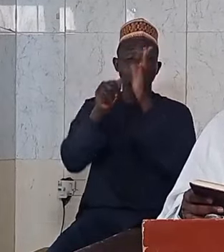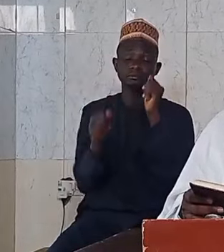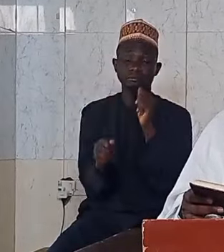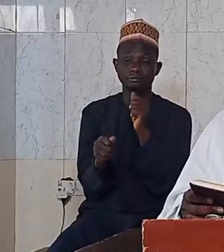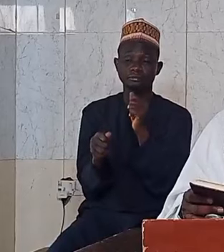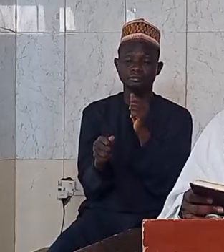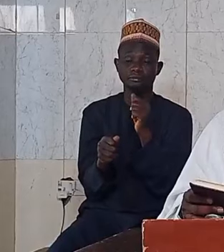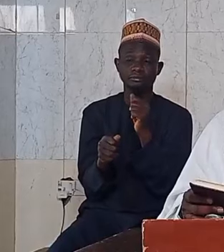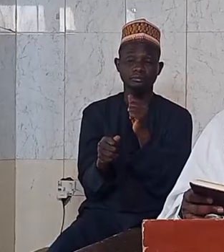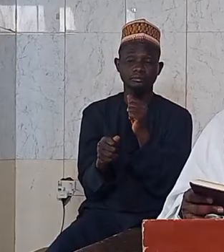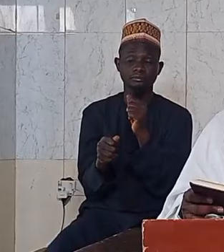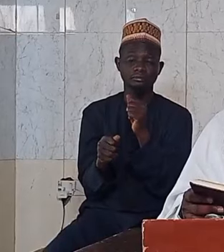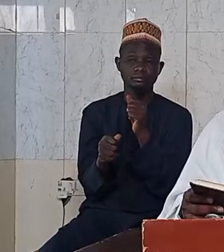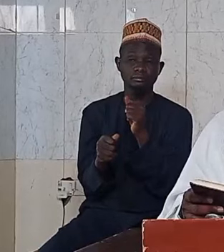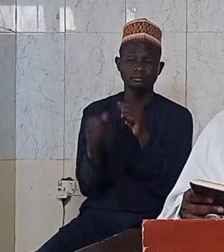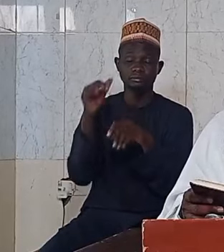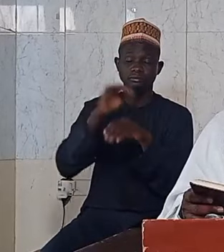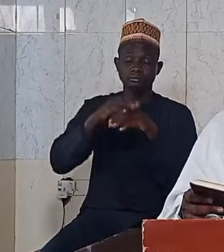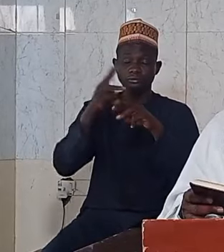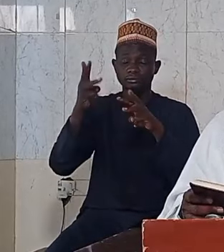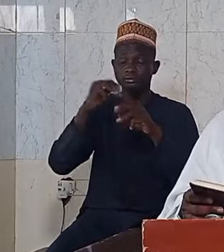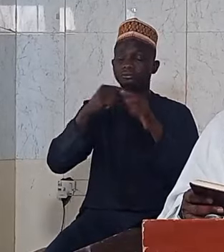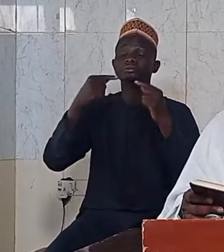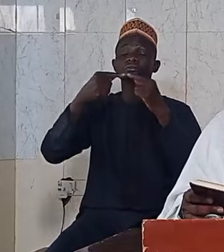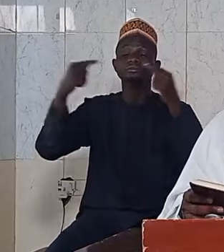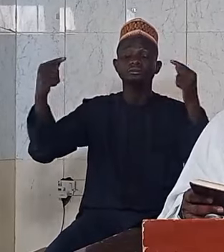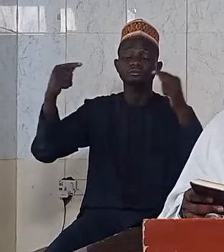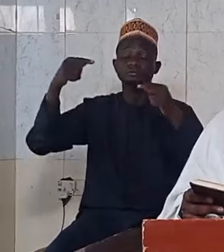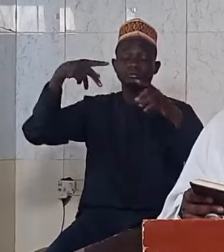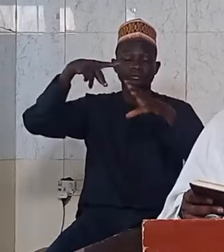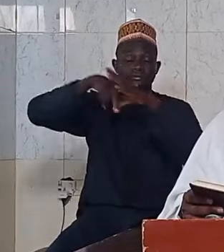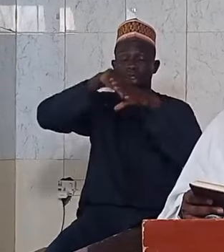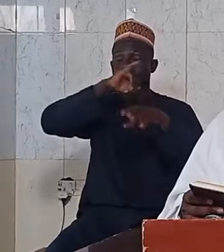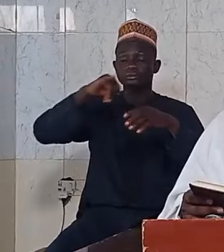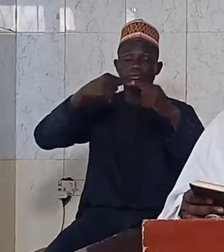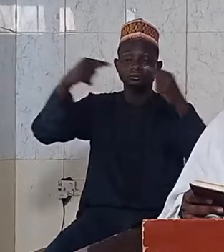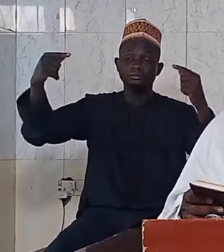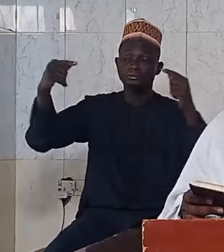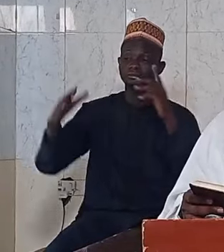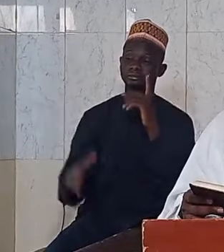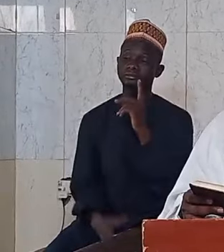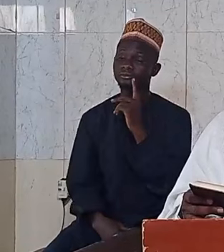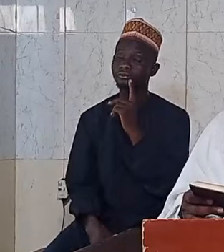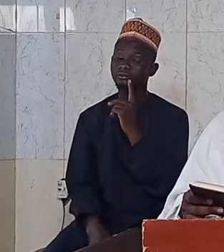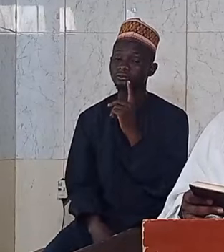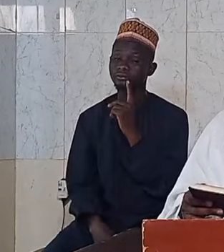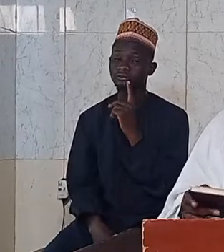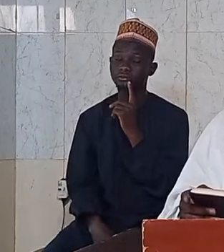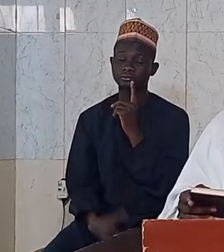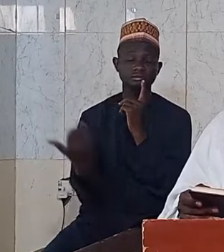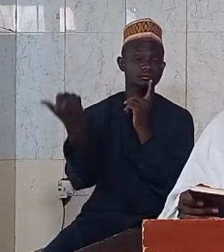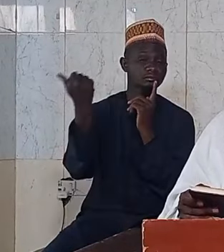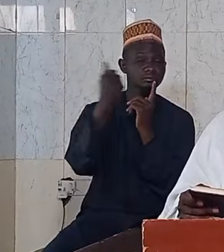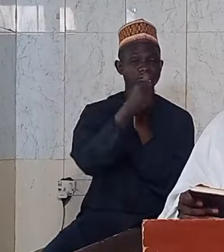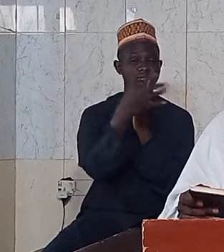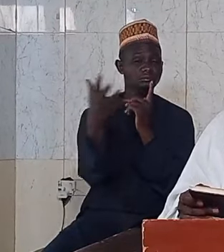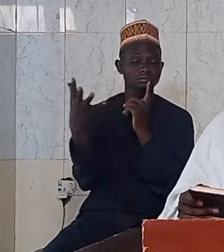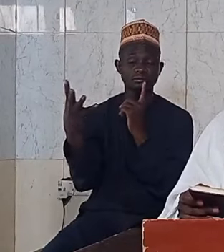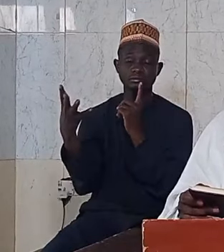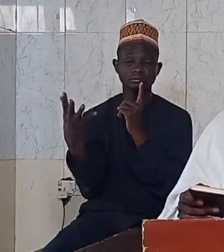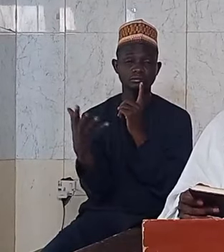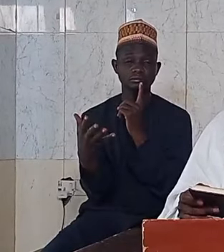fi dararil aduwi wajen cutar da abokin gaba duk abinda